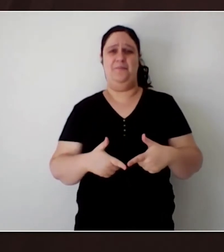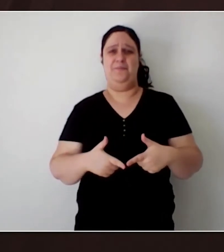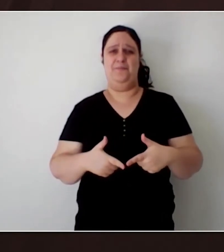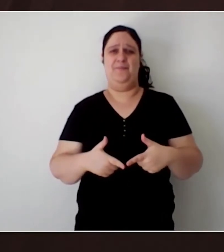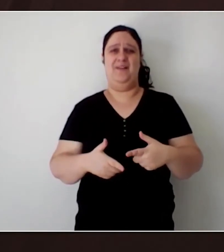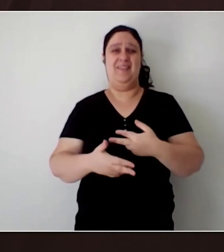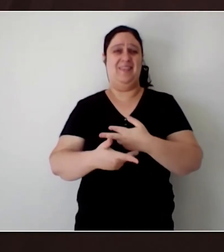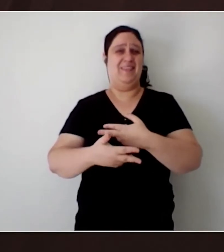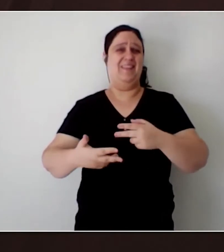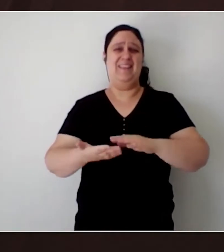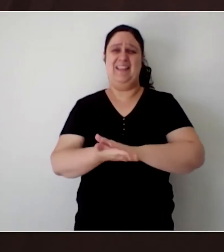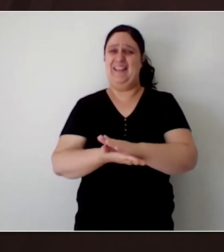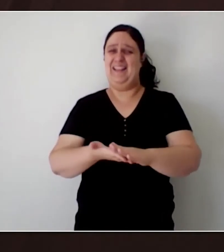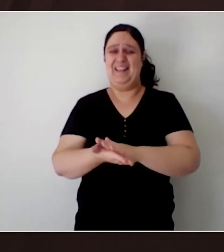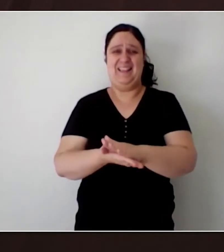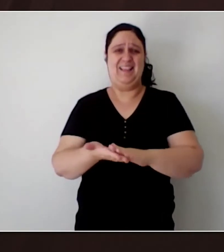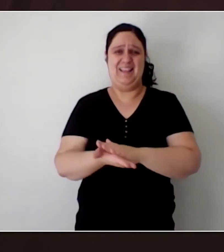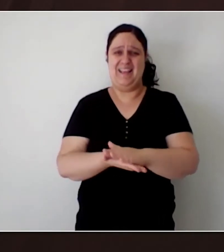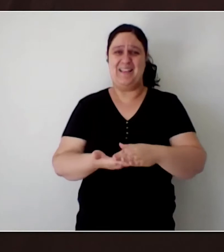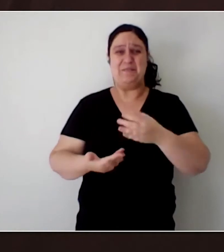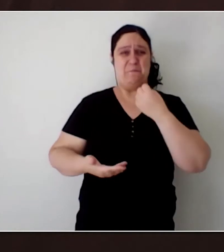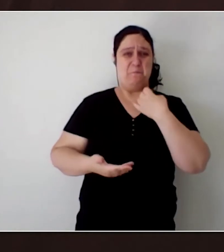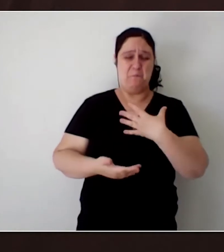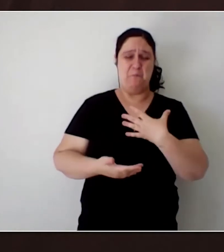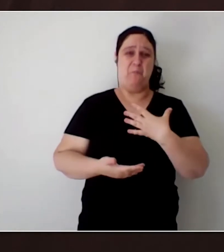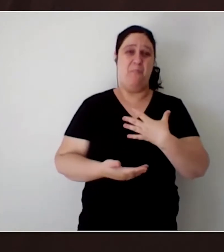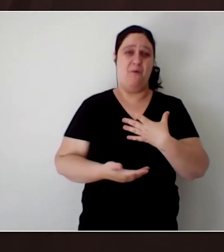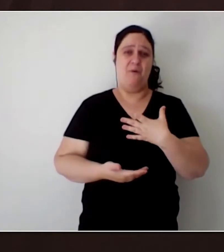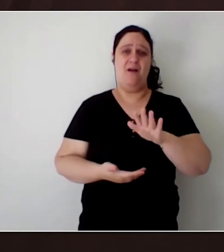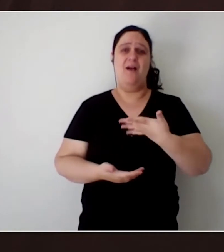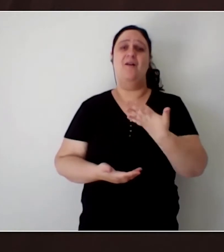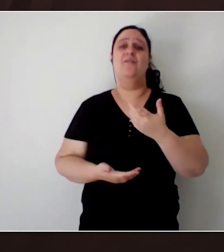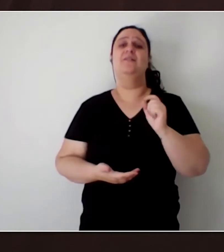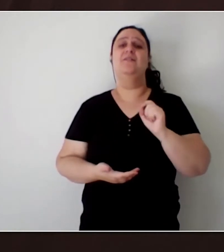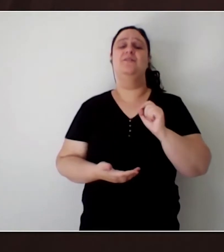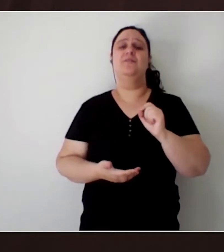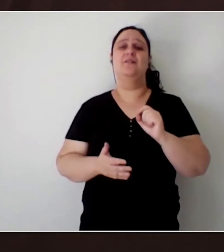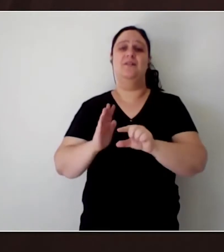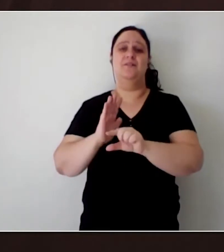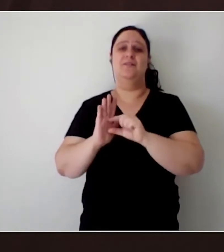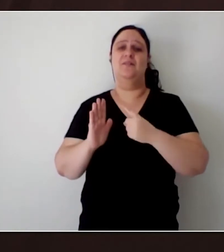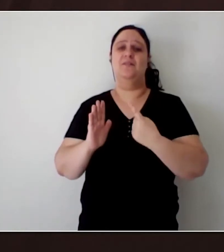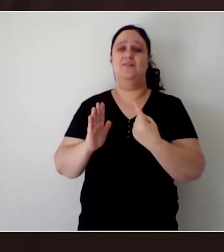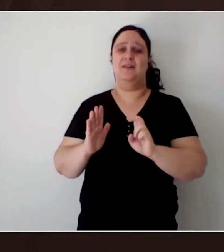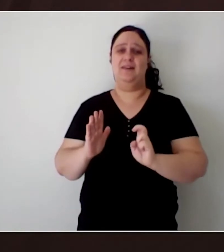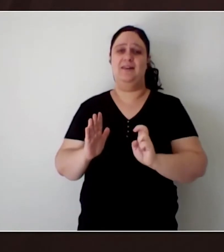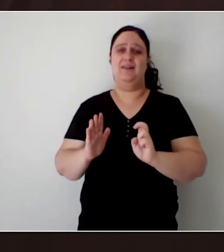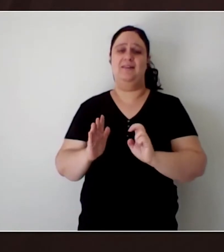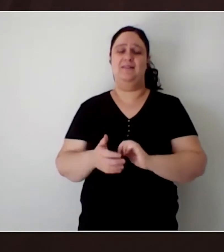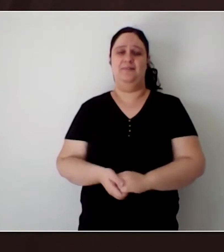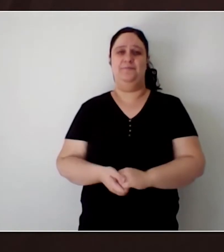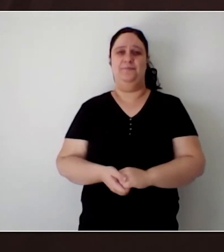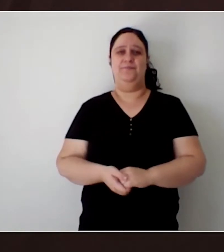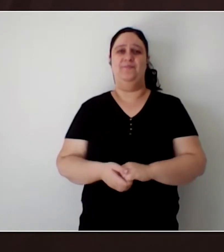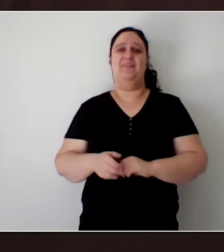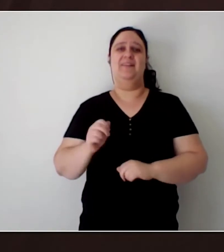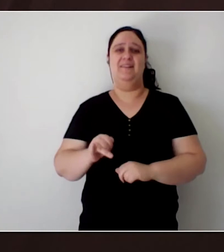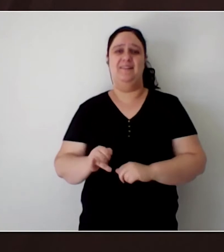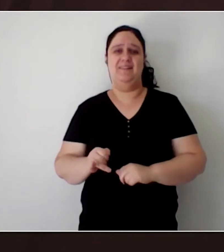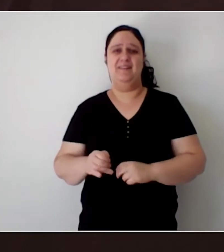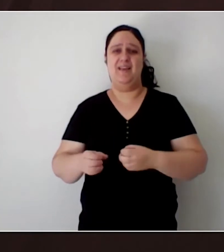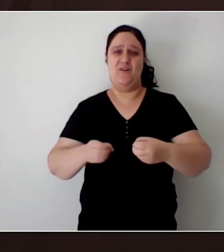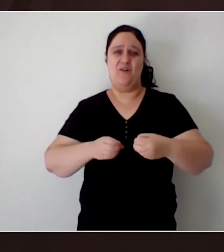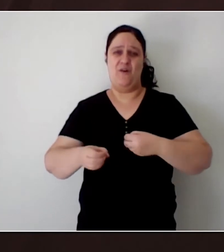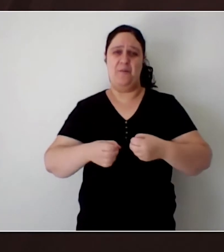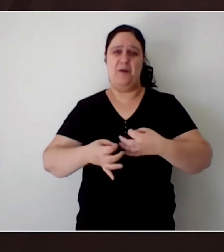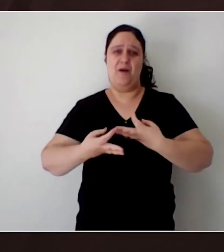restasse pela prova do fogo, o que vai acontecer? Versículo 15, se a obra de alguém se queimar, sofrerá ele dano.